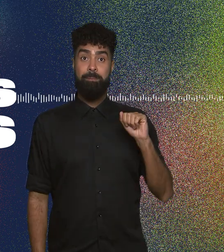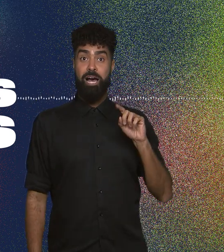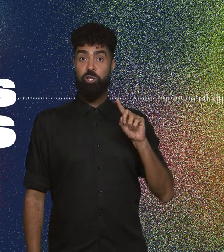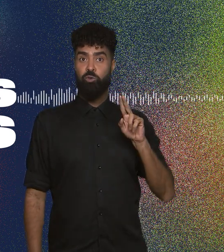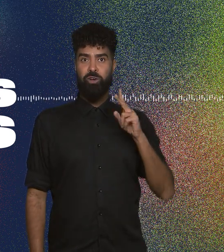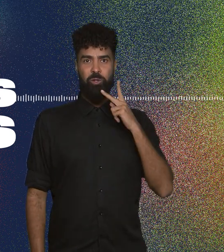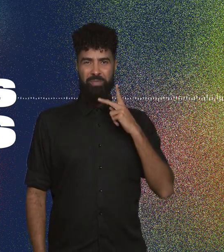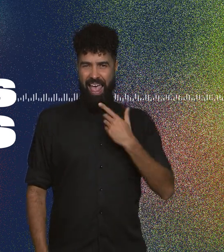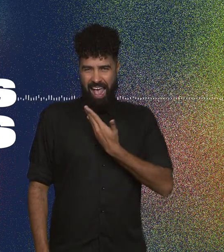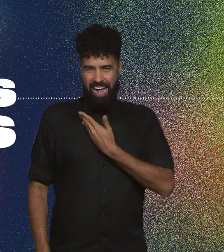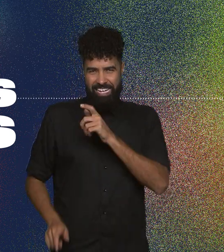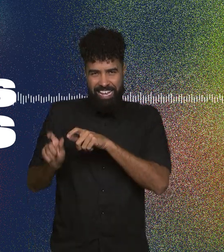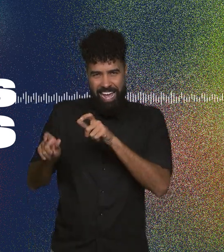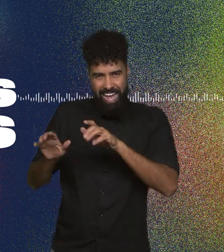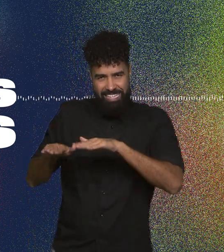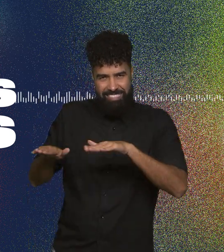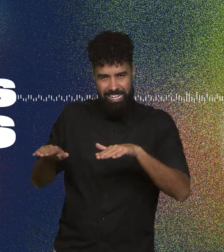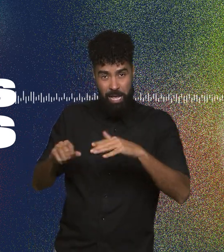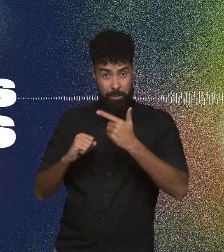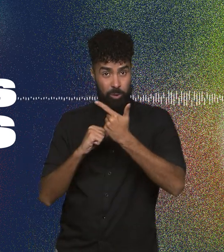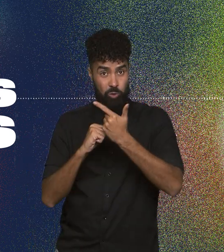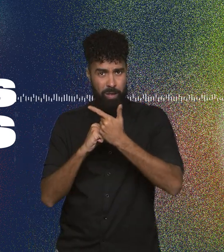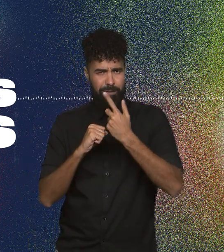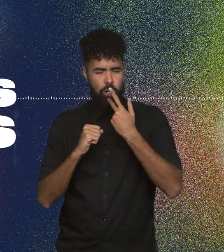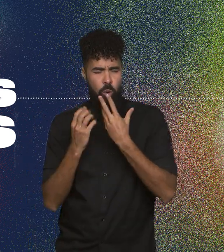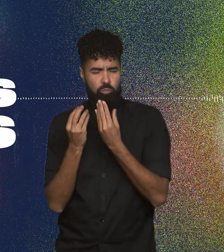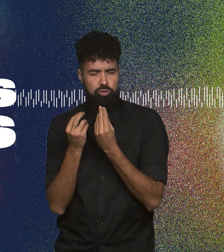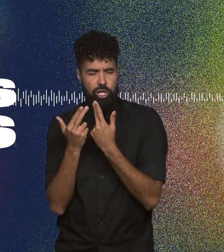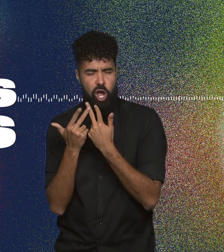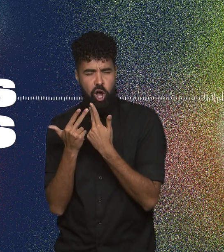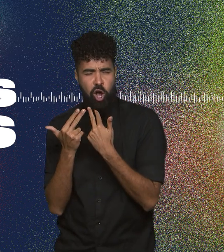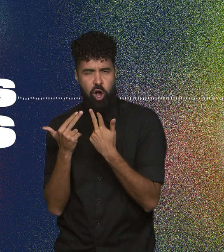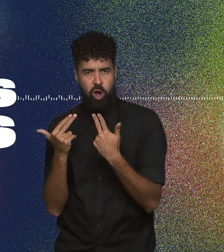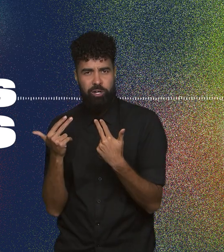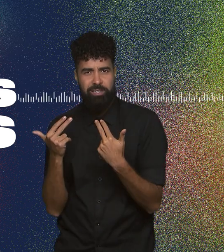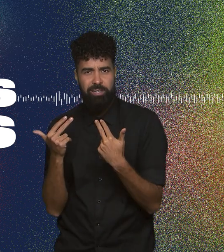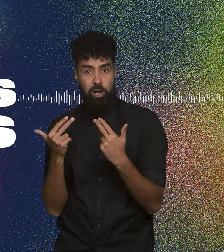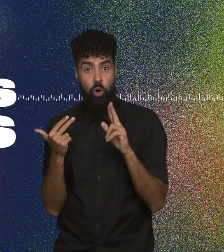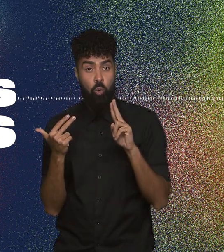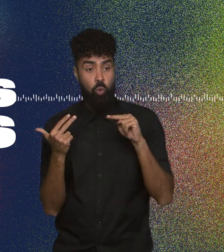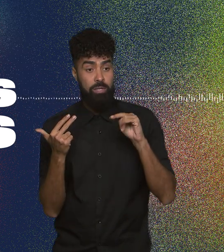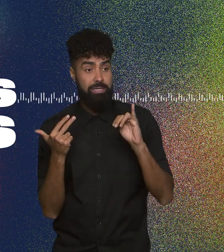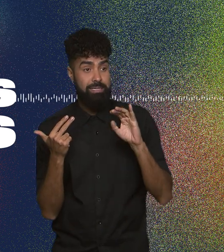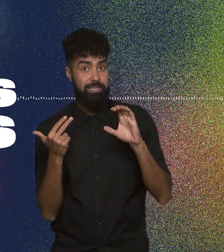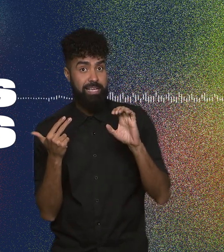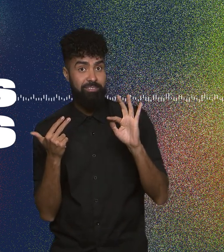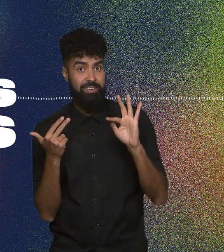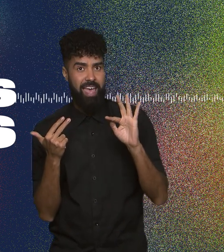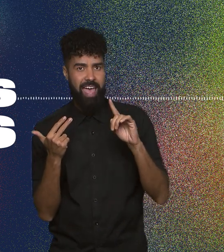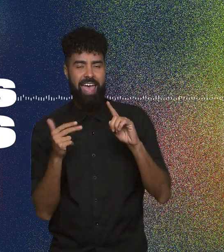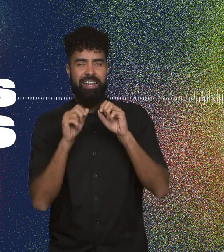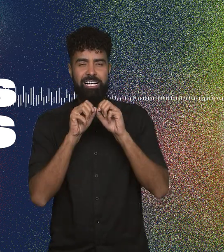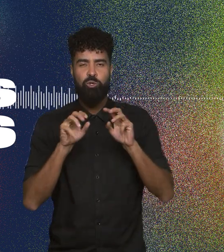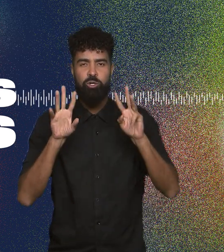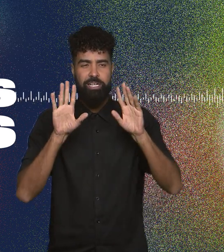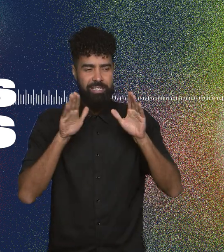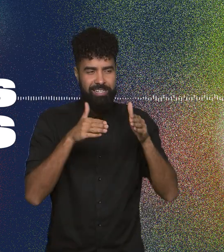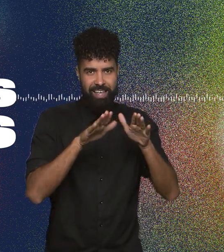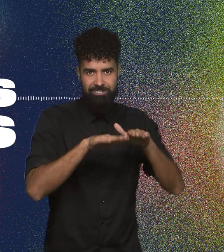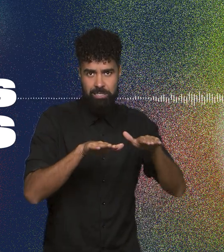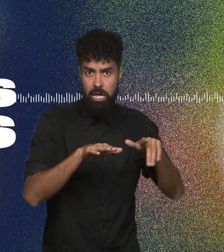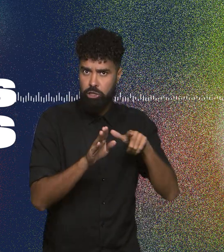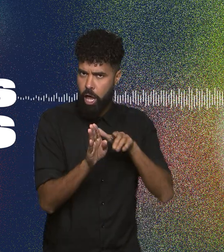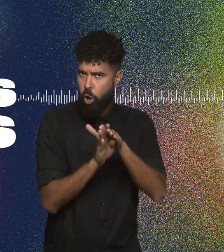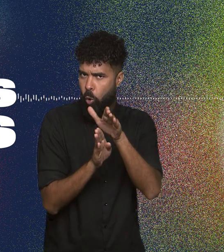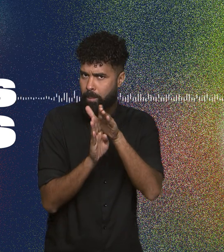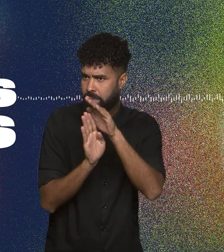do Colégio Pedro II falaram de um monte de coisa. E o Unicef, o Fundo das Nações Unidas pela Infância, fez